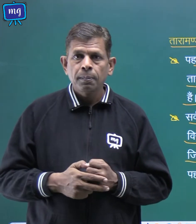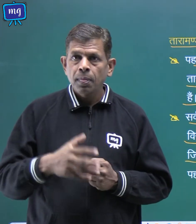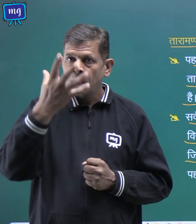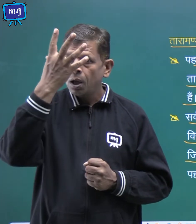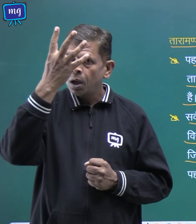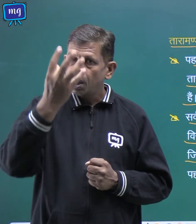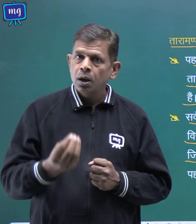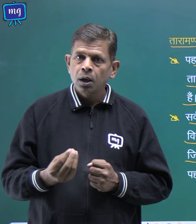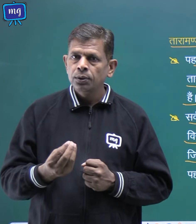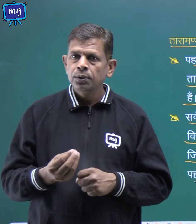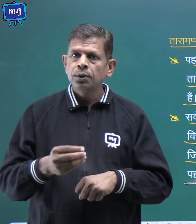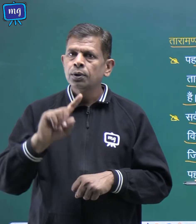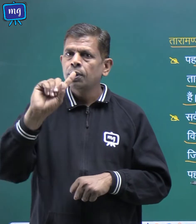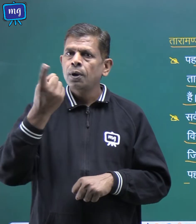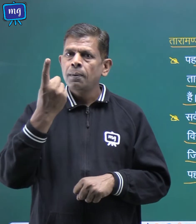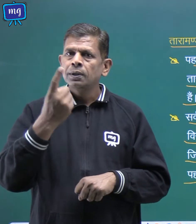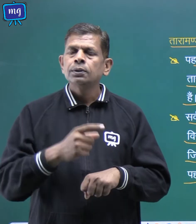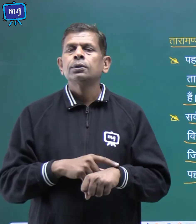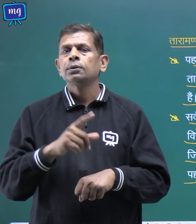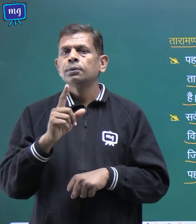रात्रि के प्रथम पहर में